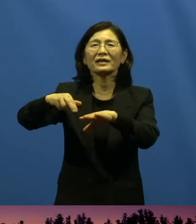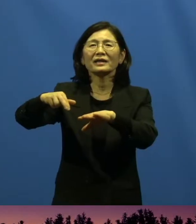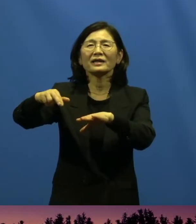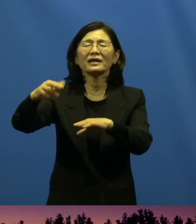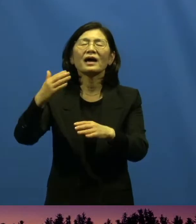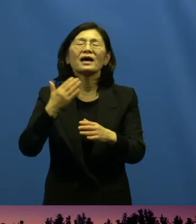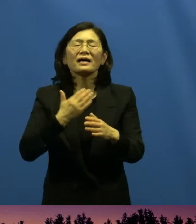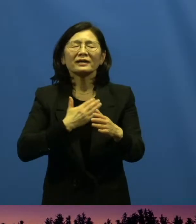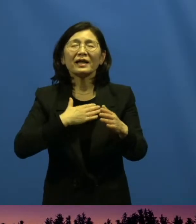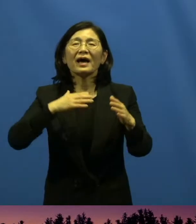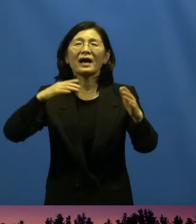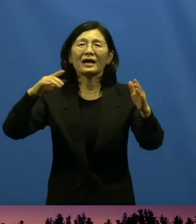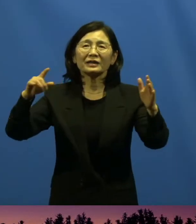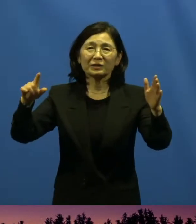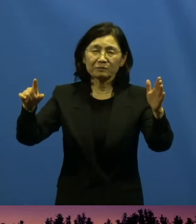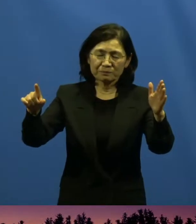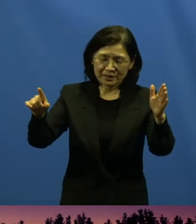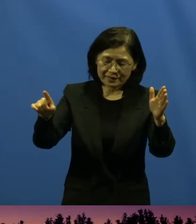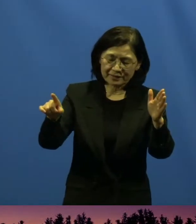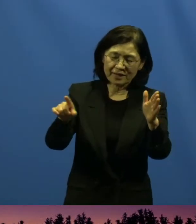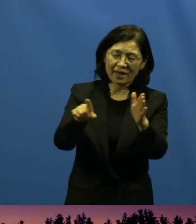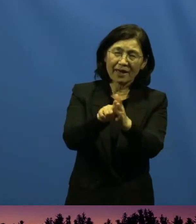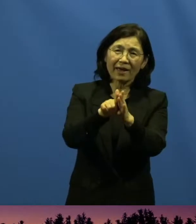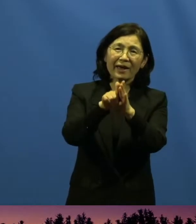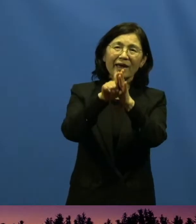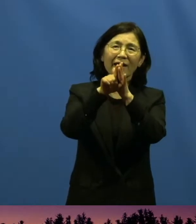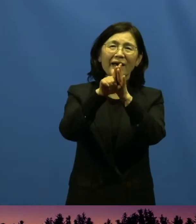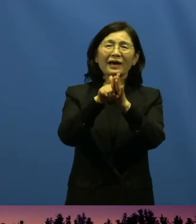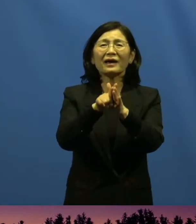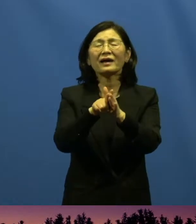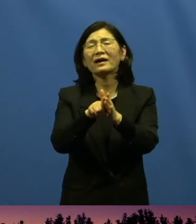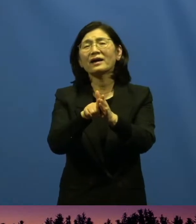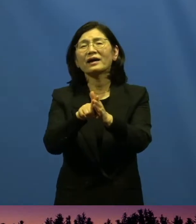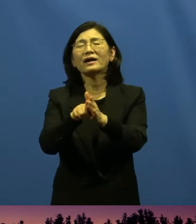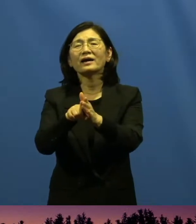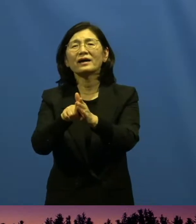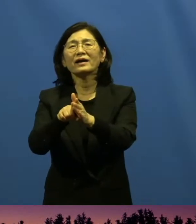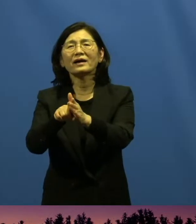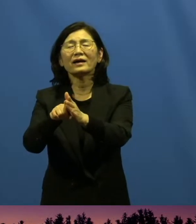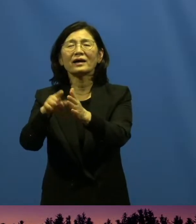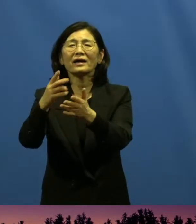하리. 나는 믿네.